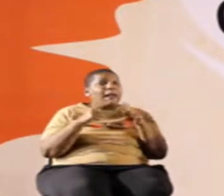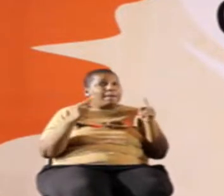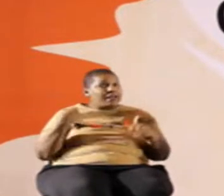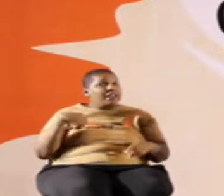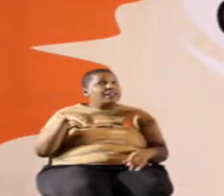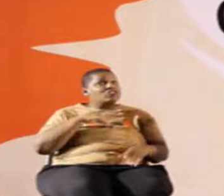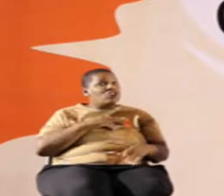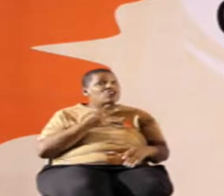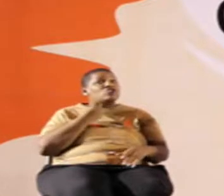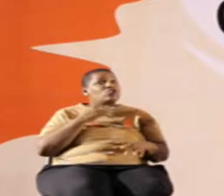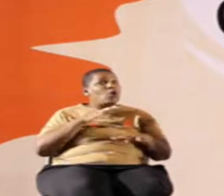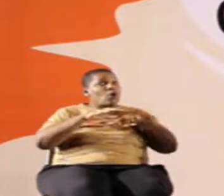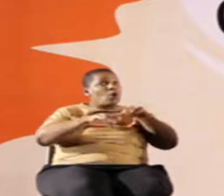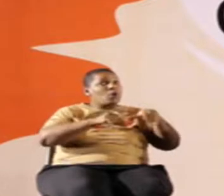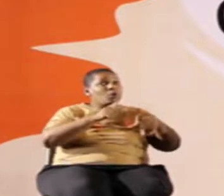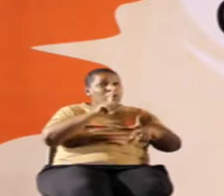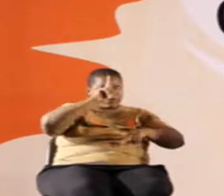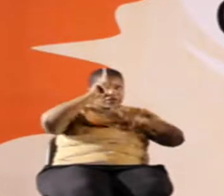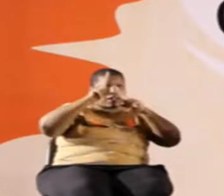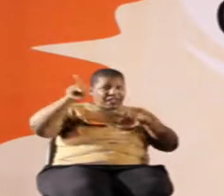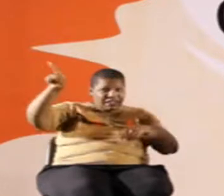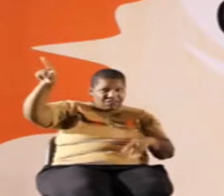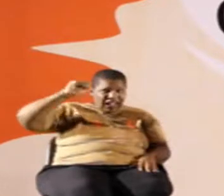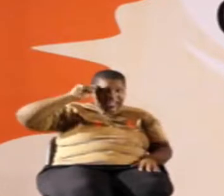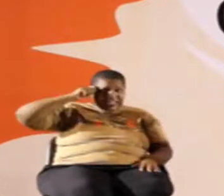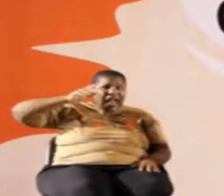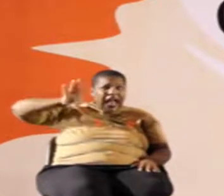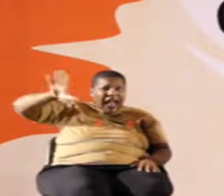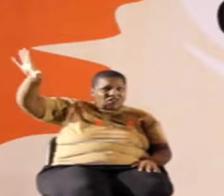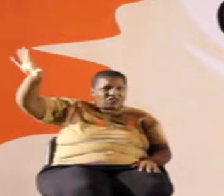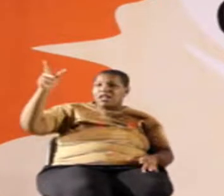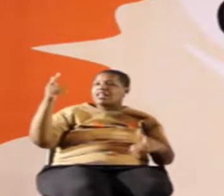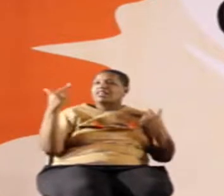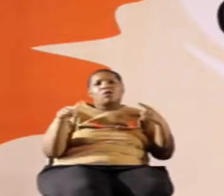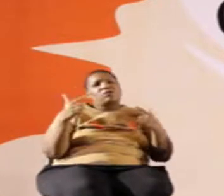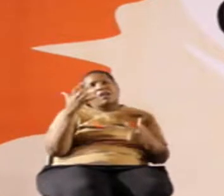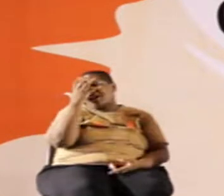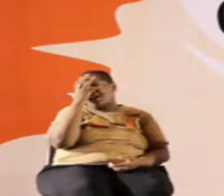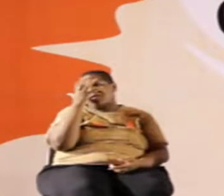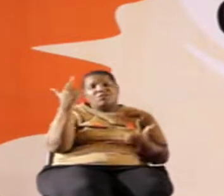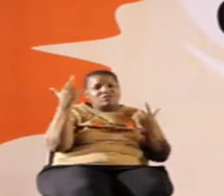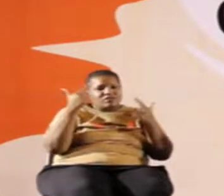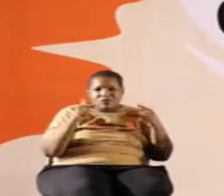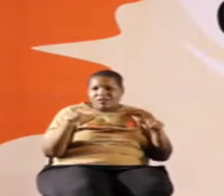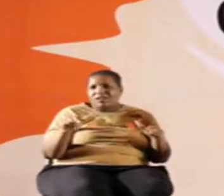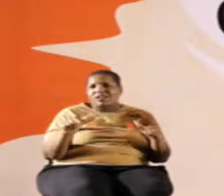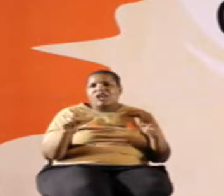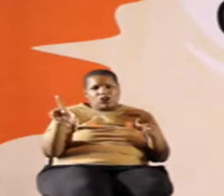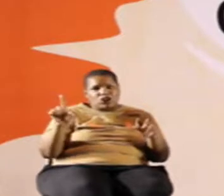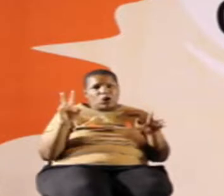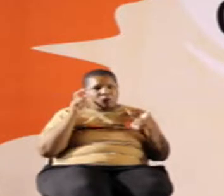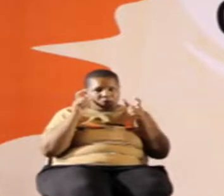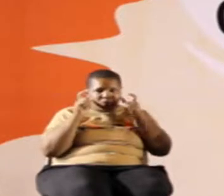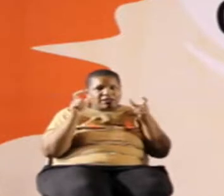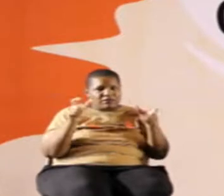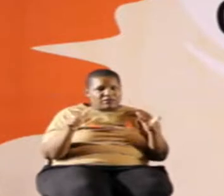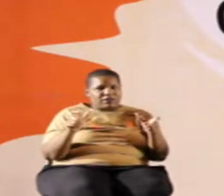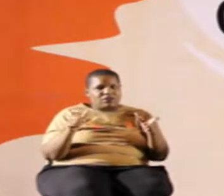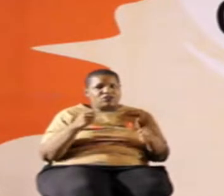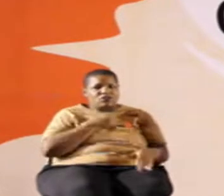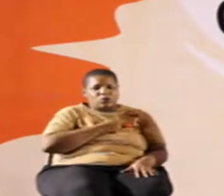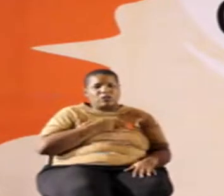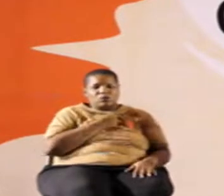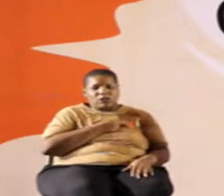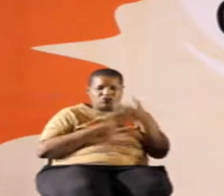gente, a gente ocupou, não é invenção. Vai lá na África ver se tem carnaval. Não tem. Né? Só para fazer essa observação, porque eu já estou com saudade